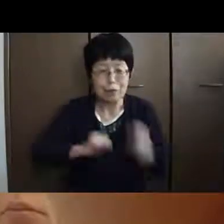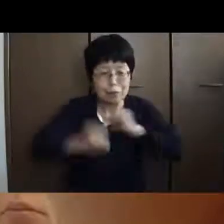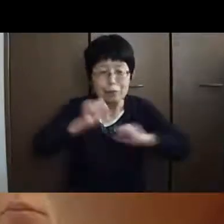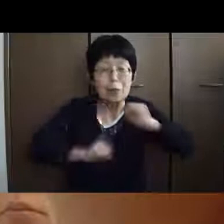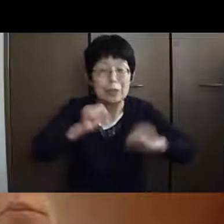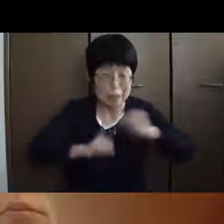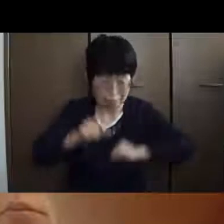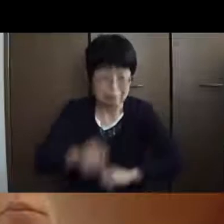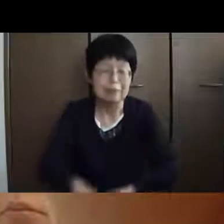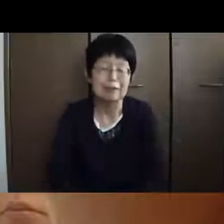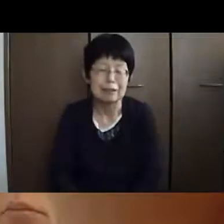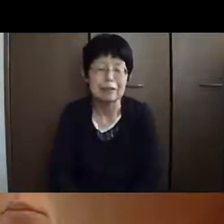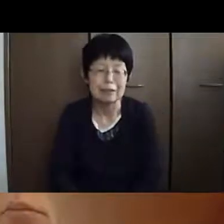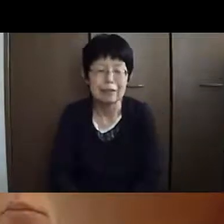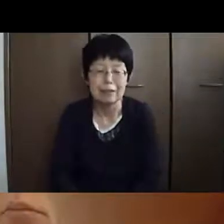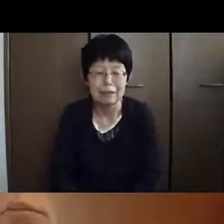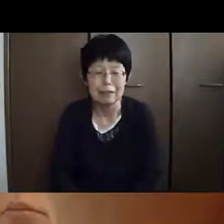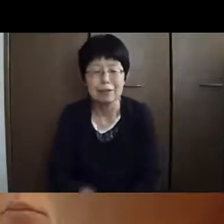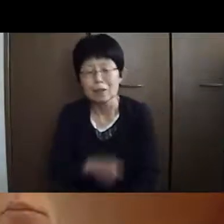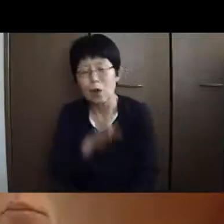うん、すごいかわい